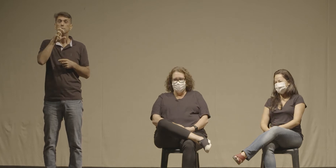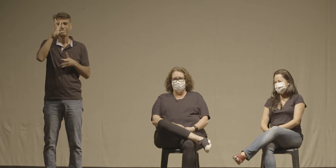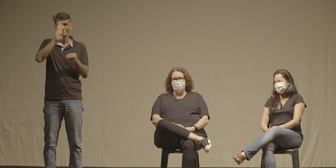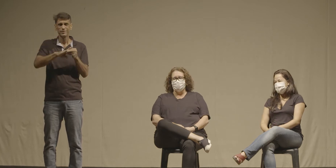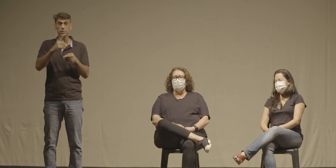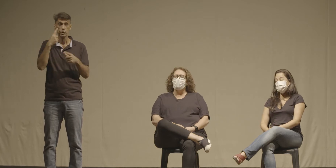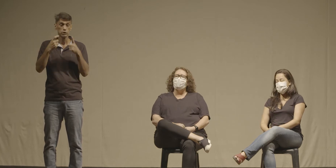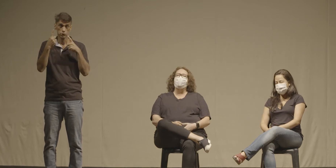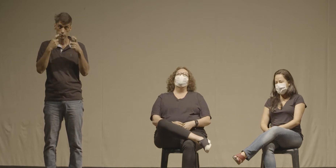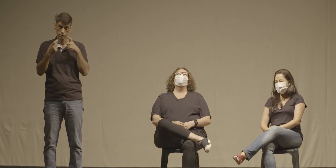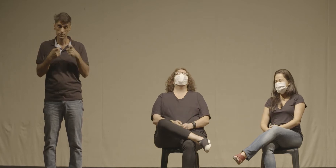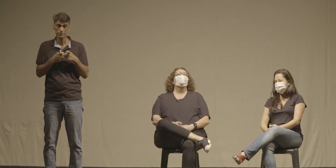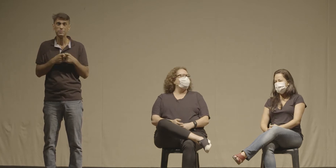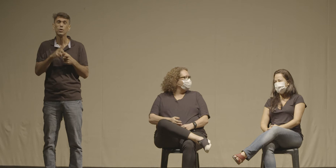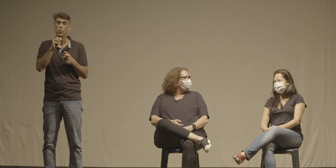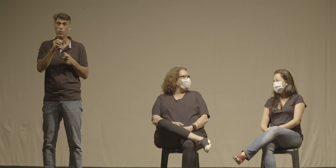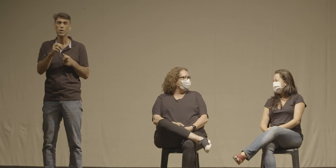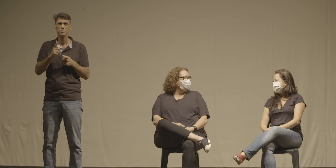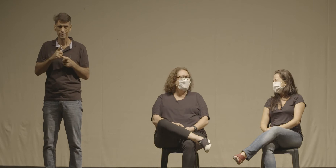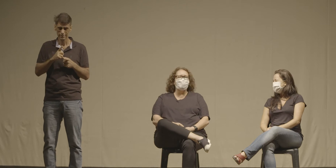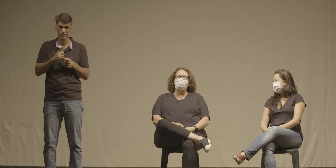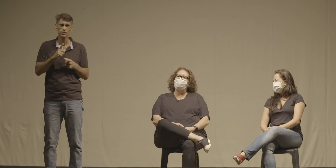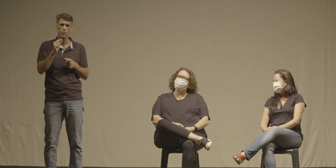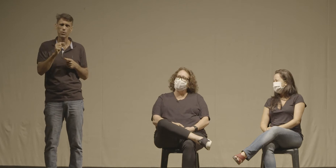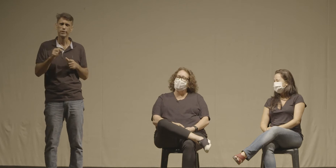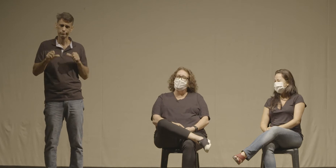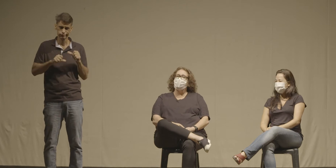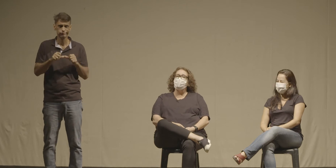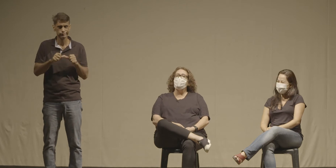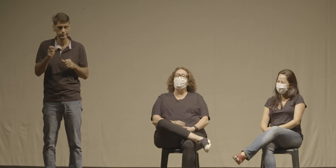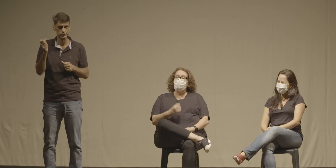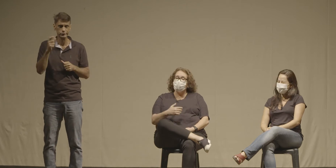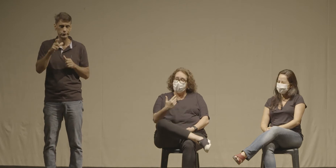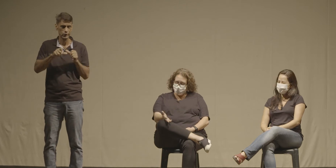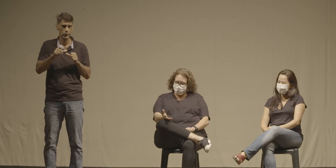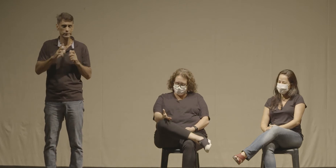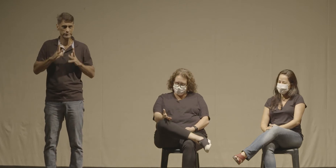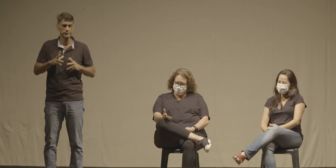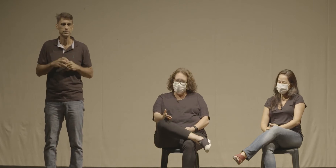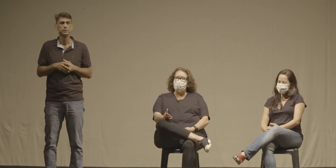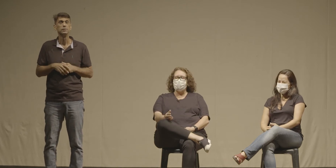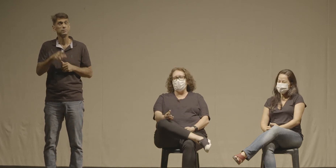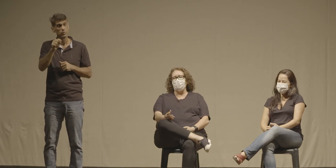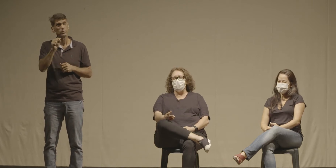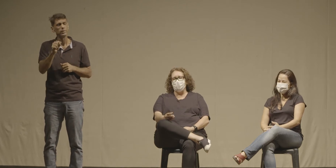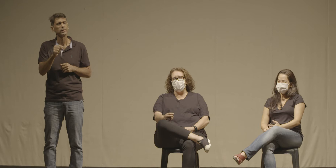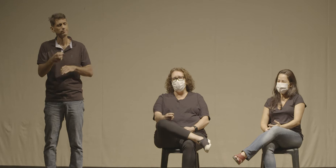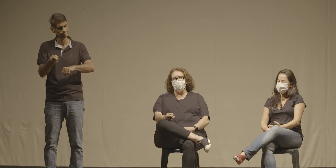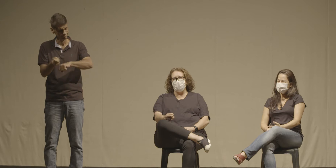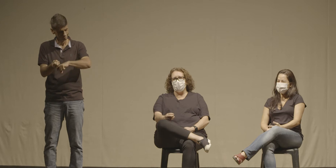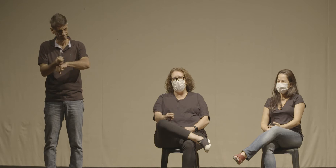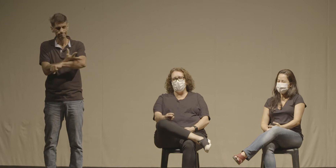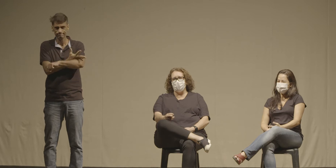Ellen. Tivemos que limpar isso no som. Então, assim, foi emocionante,